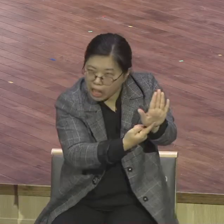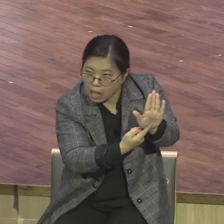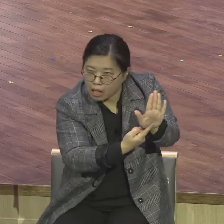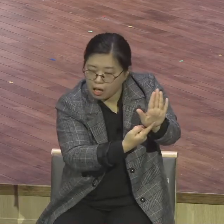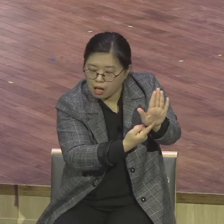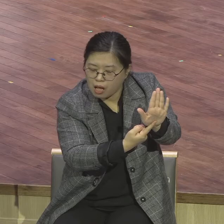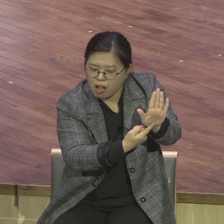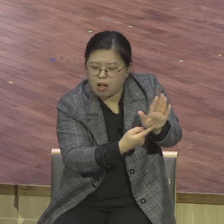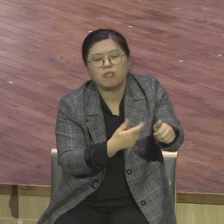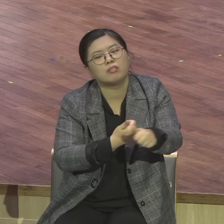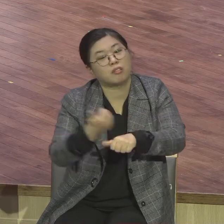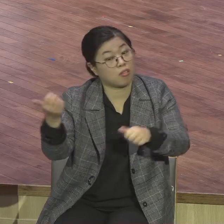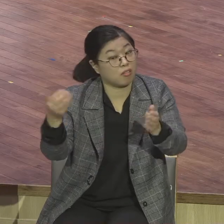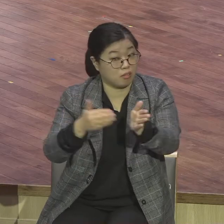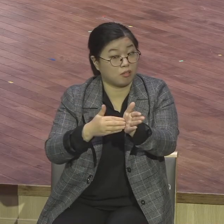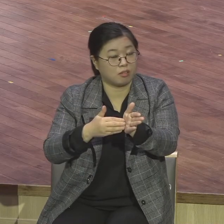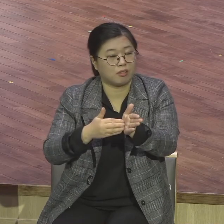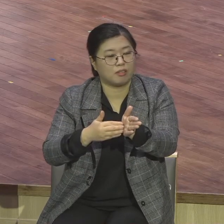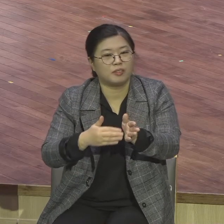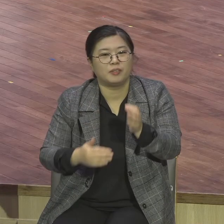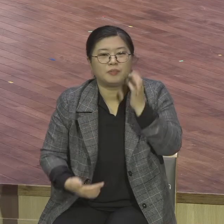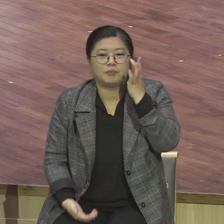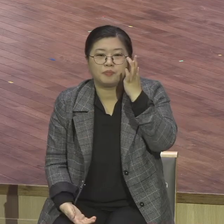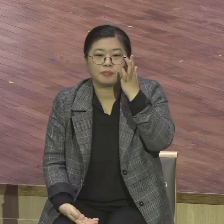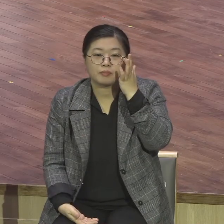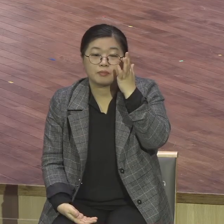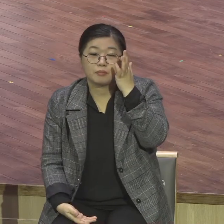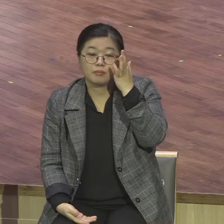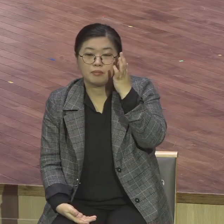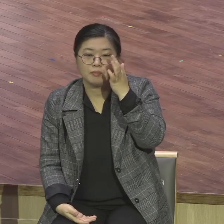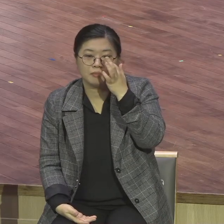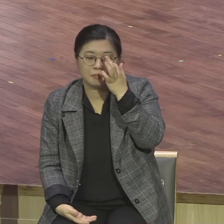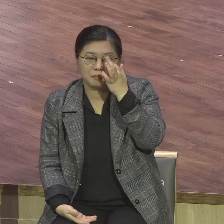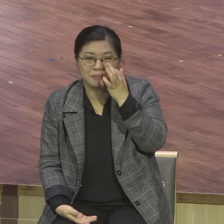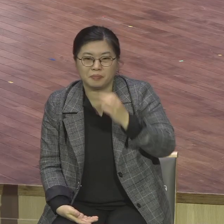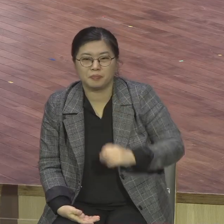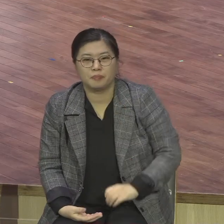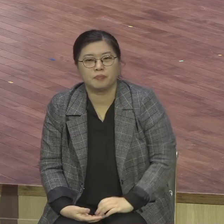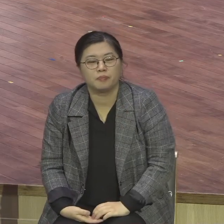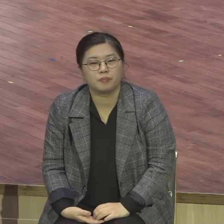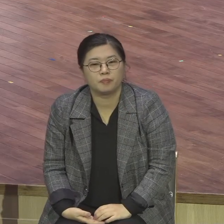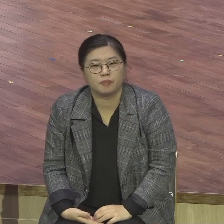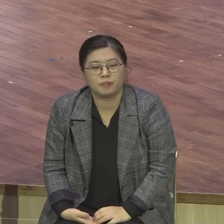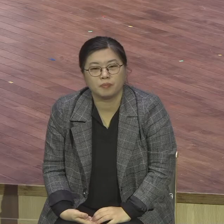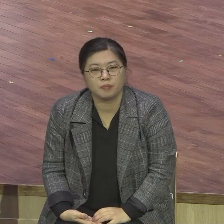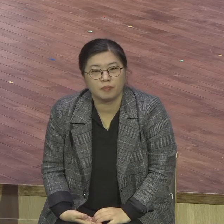얼마나 시험이 많았는지 말도 못해요. 그 모든 것들을 다